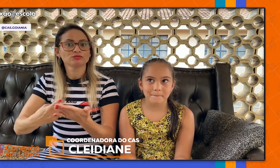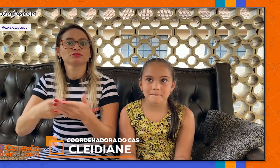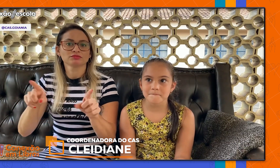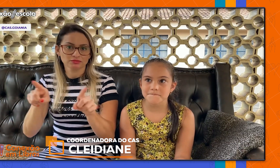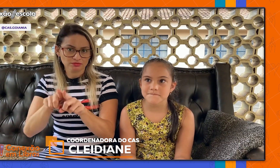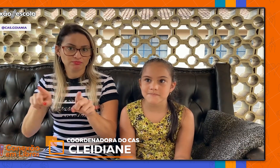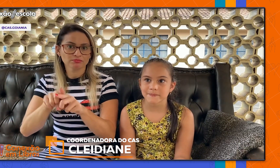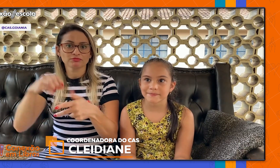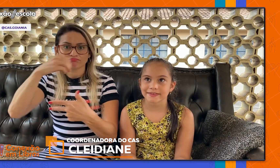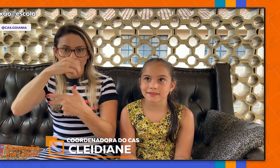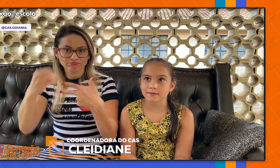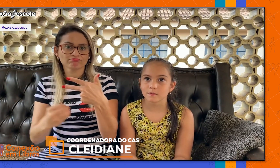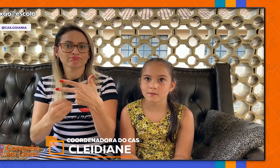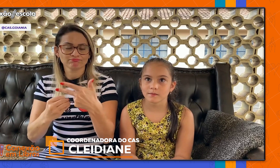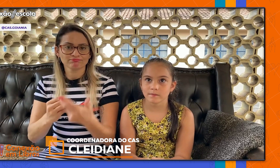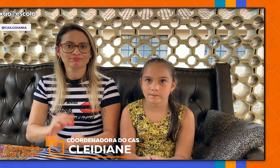sou tradutora também do Enem.